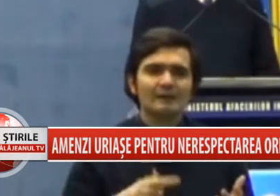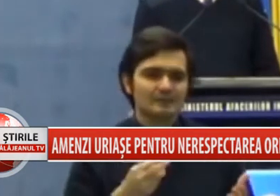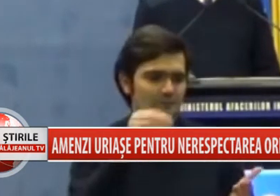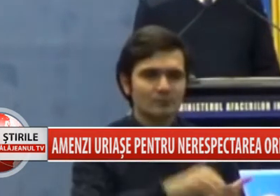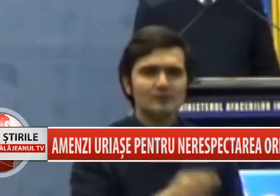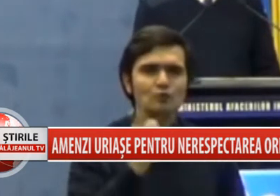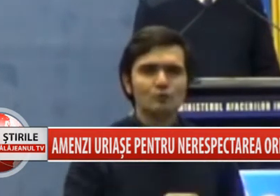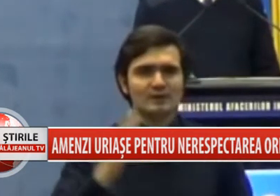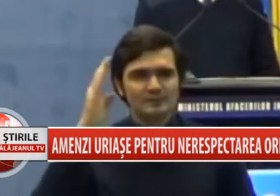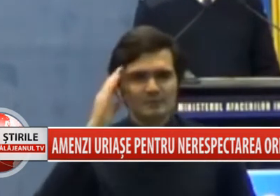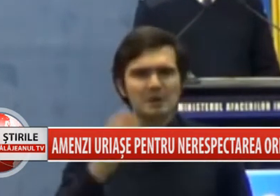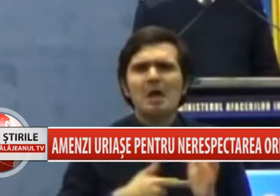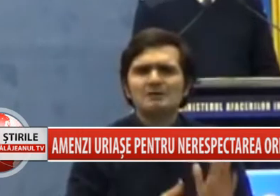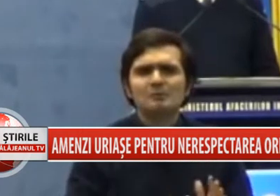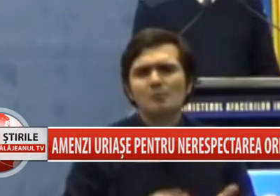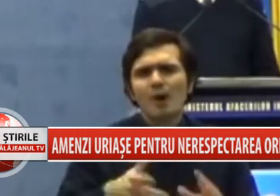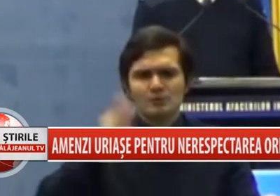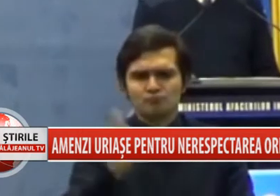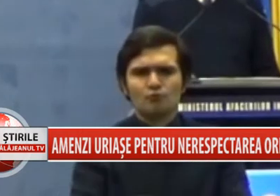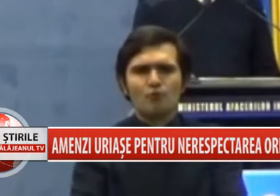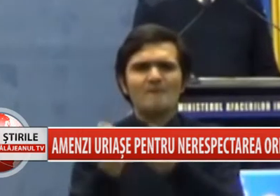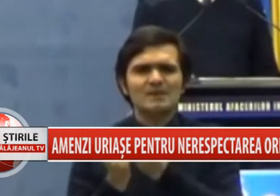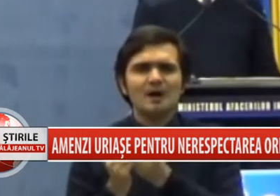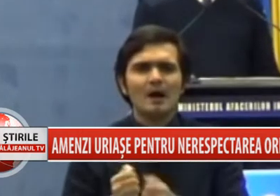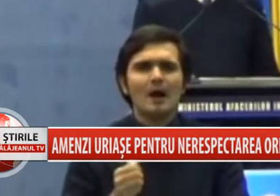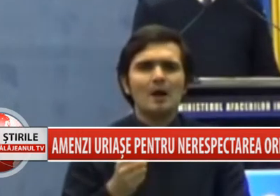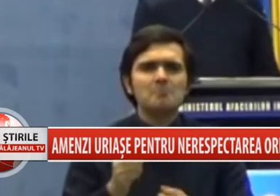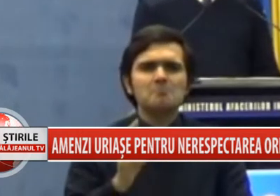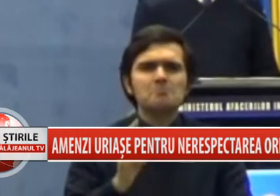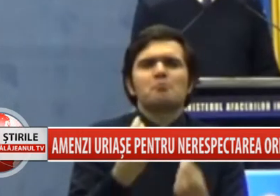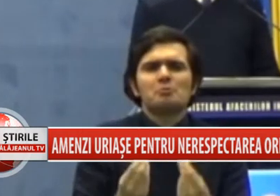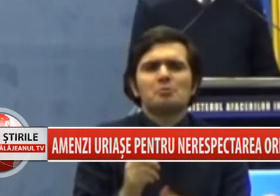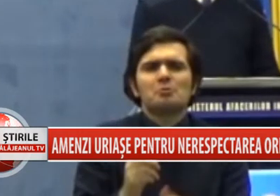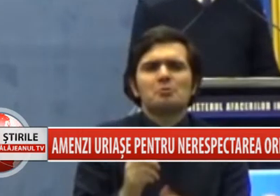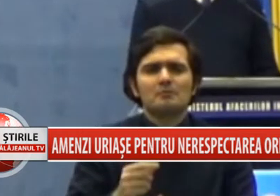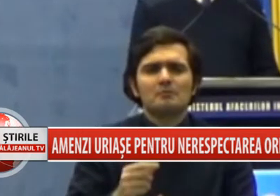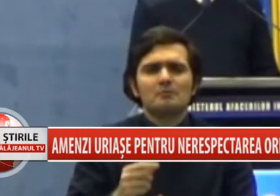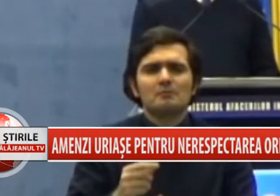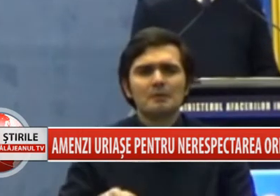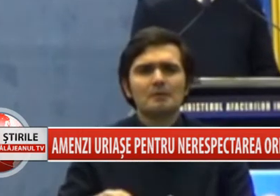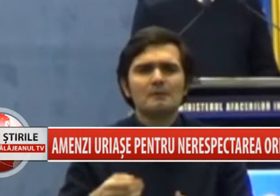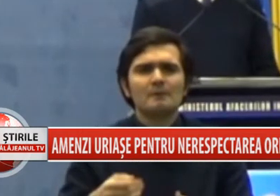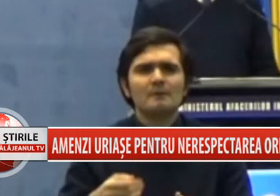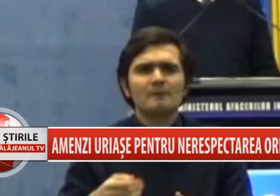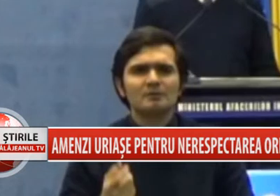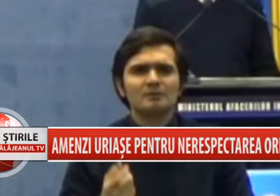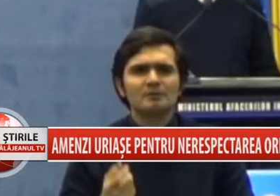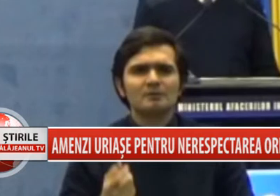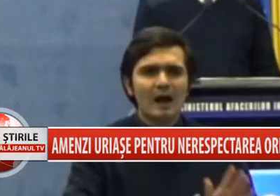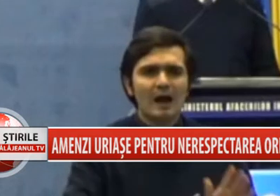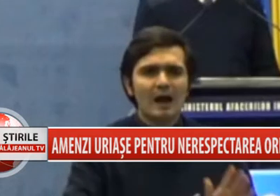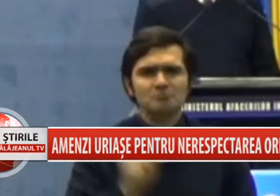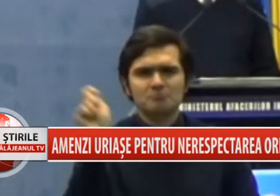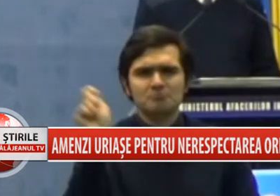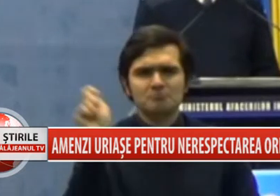ordonanțele militare: confiscarea bunurilor destinate, folosite sau rezultate din contravenție, interzicerea accesului